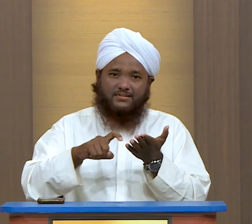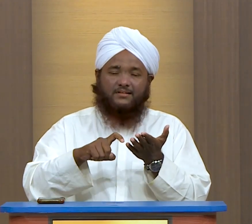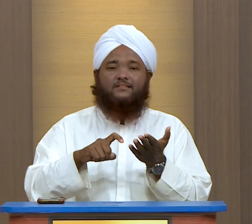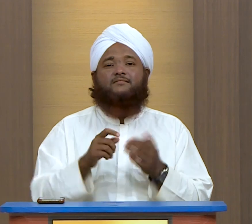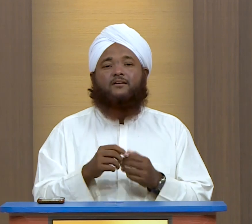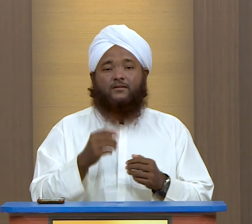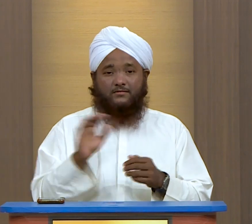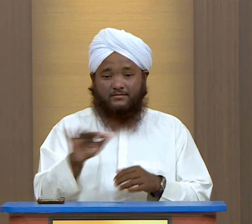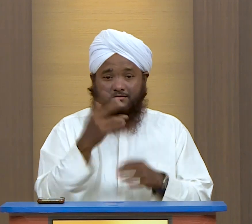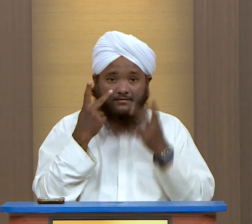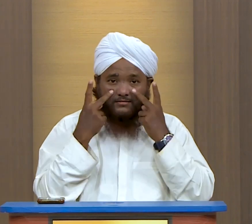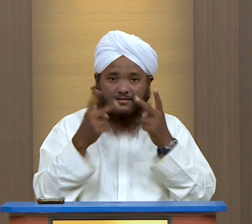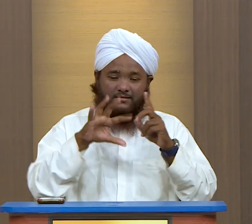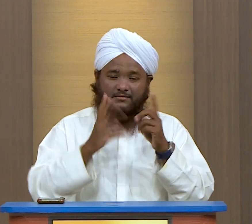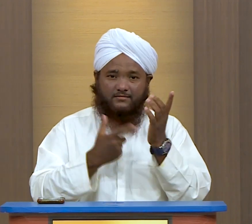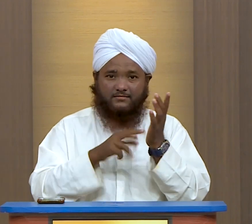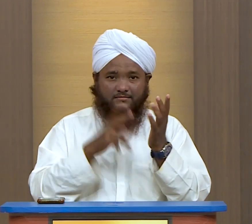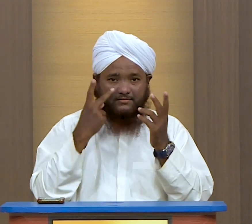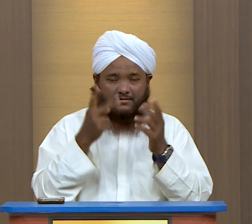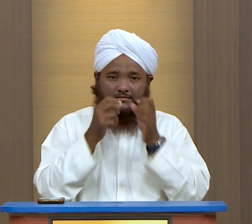اور دیکھتے رہیے مدنی چینل۔ صلو